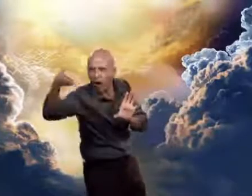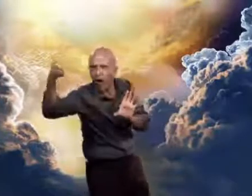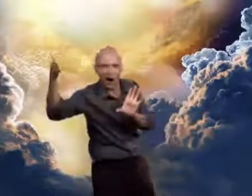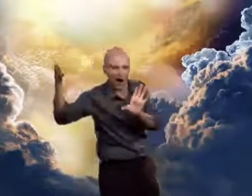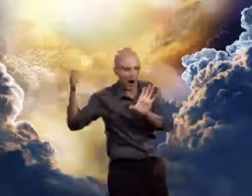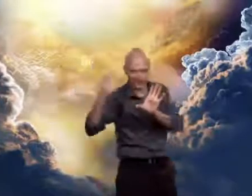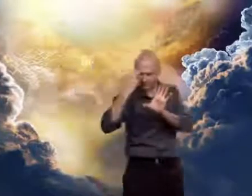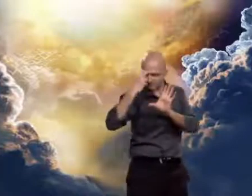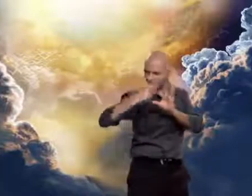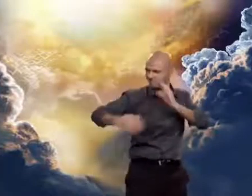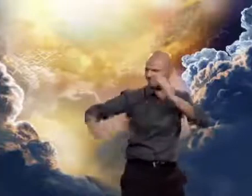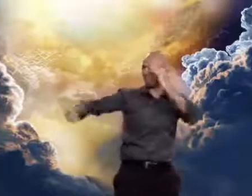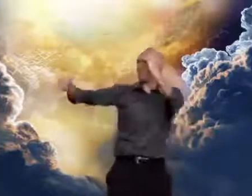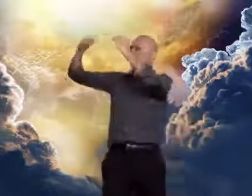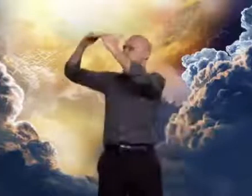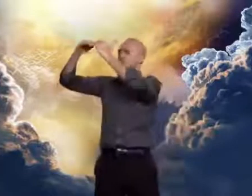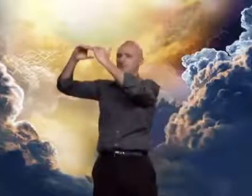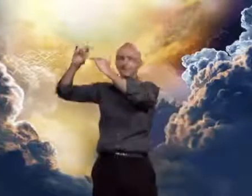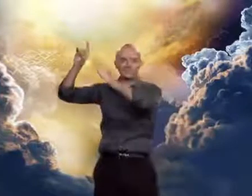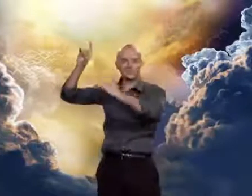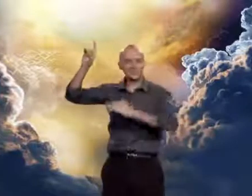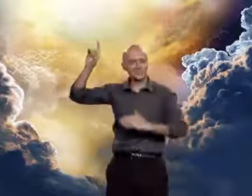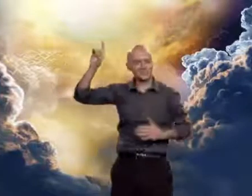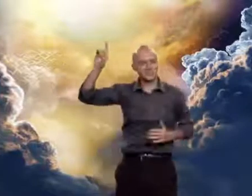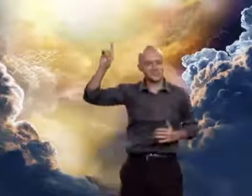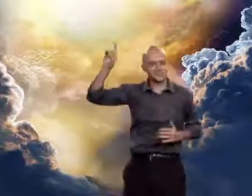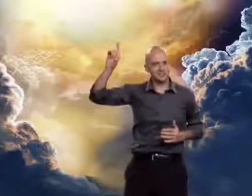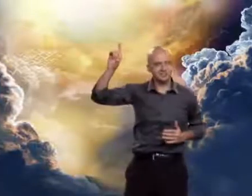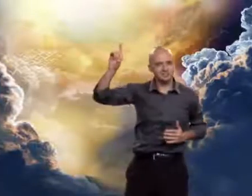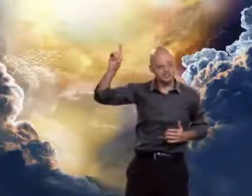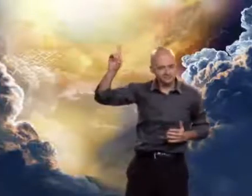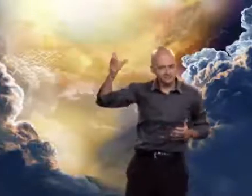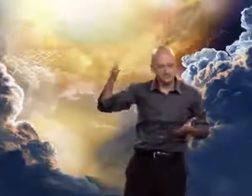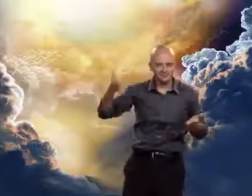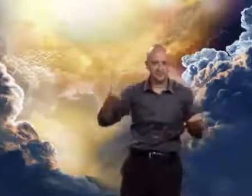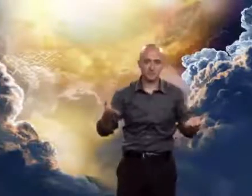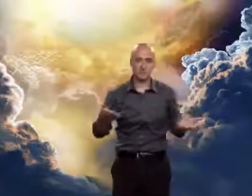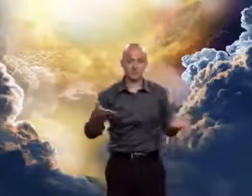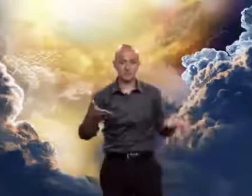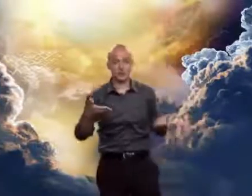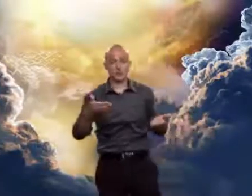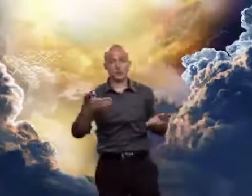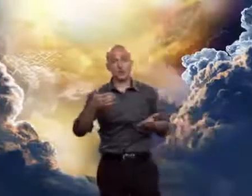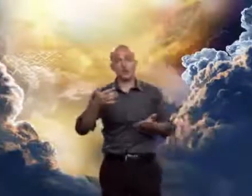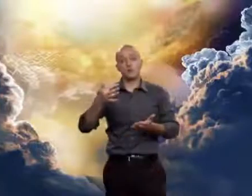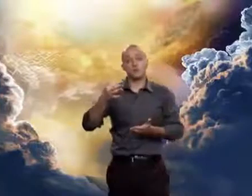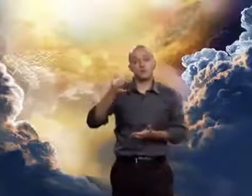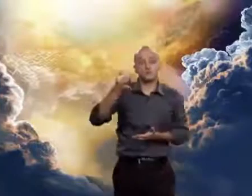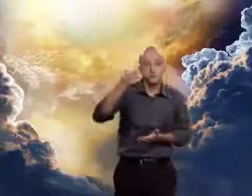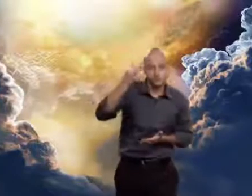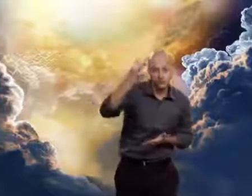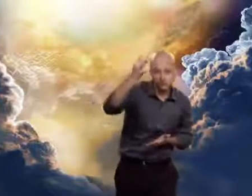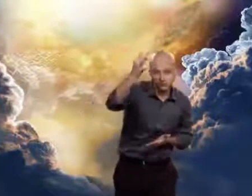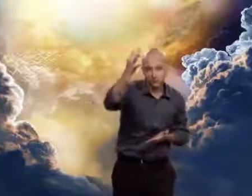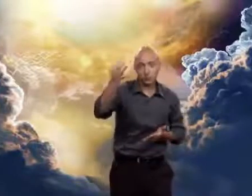novo disfarce, da feitiçaria que havia na antiguidade e que fora condenada. Ao apresentar os mais